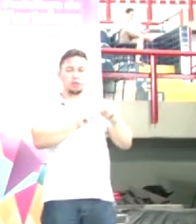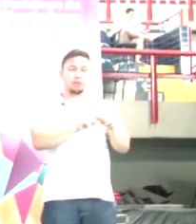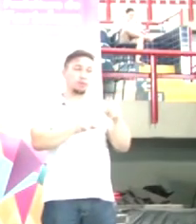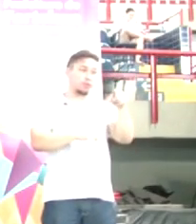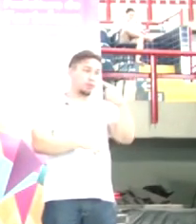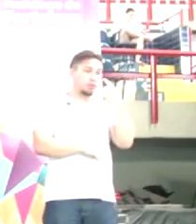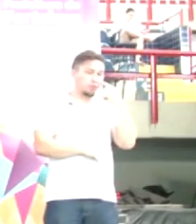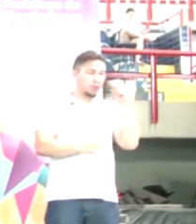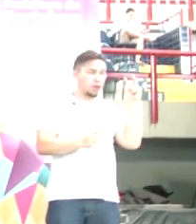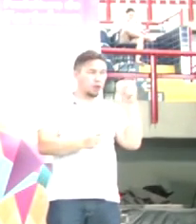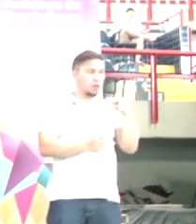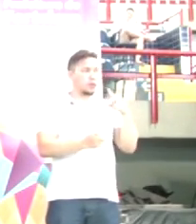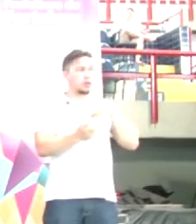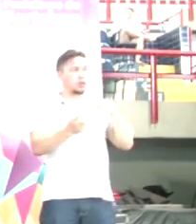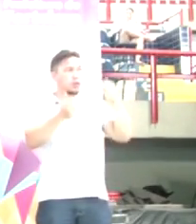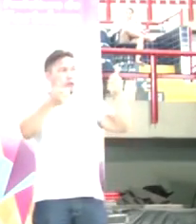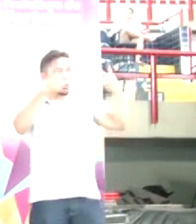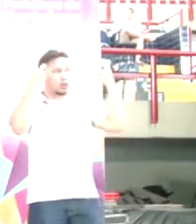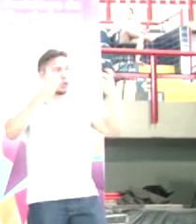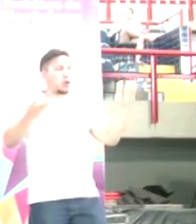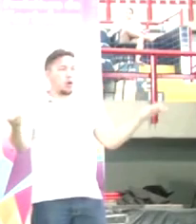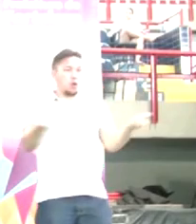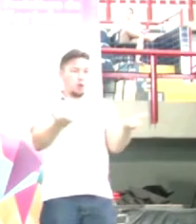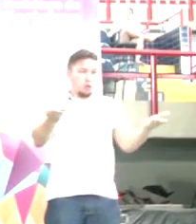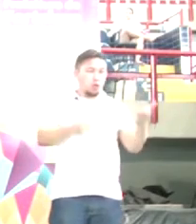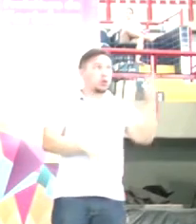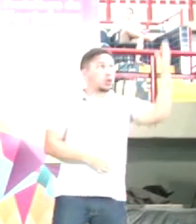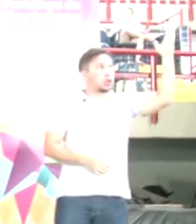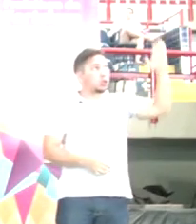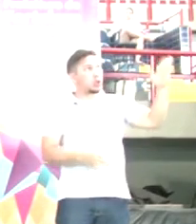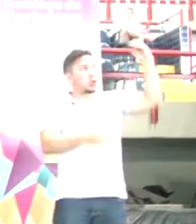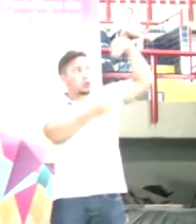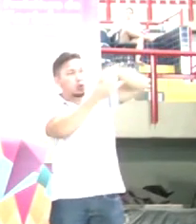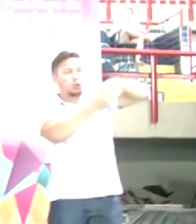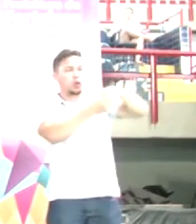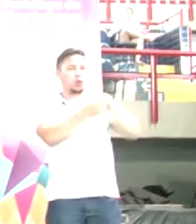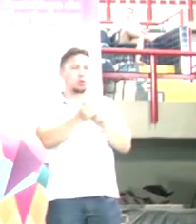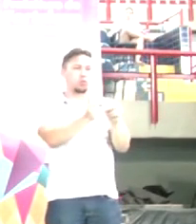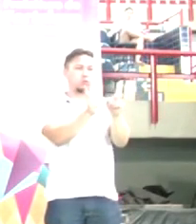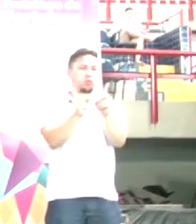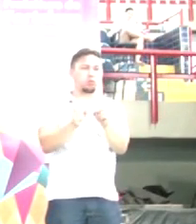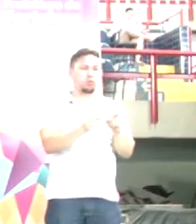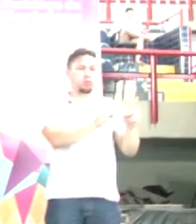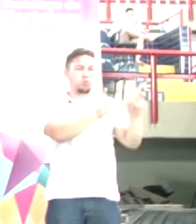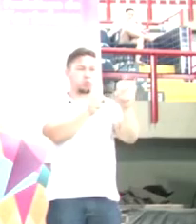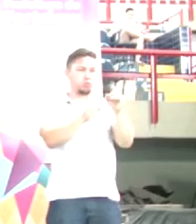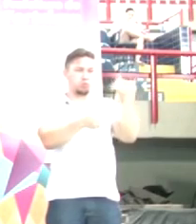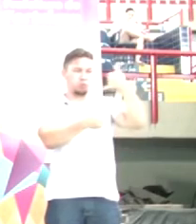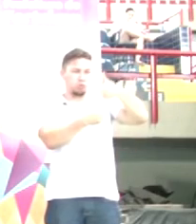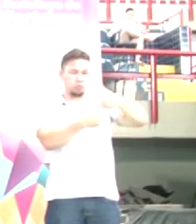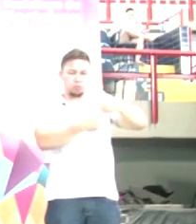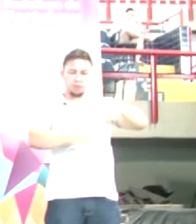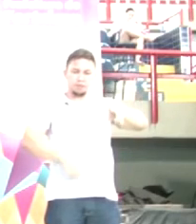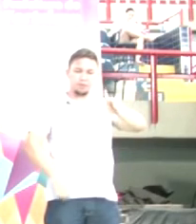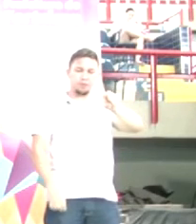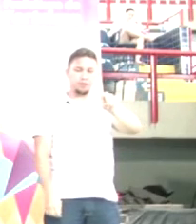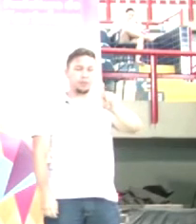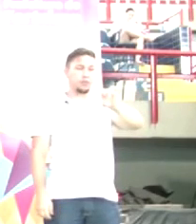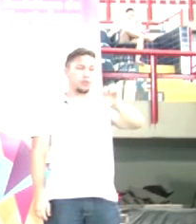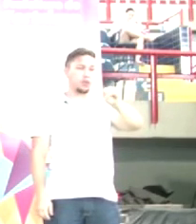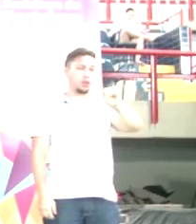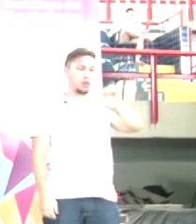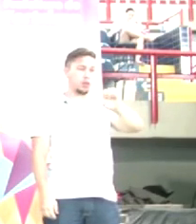quero que você visualize comigo, ó. Hoje, no Brasil, é comercializado o chamado diesel